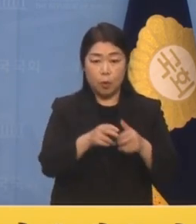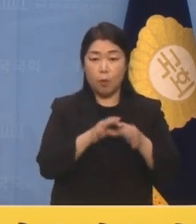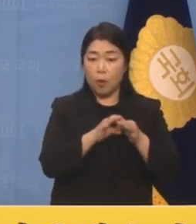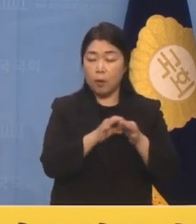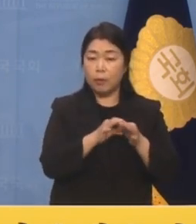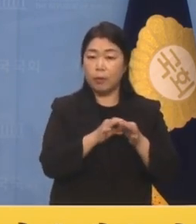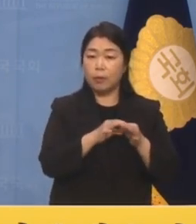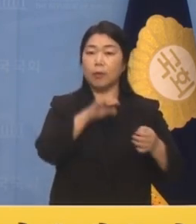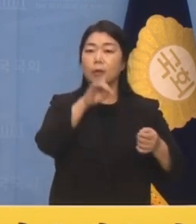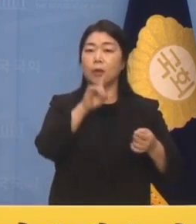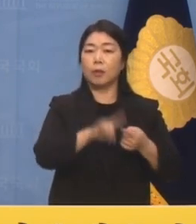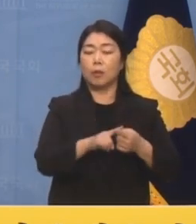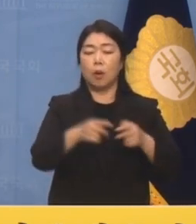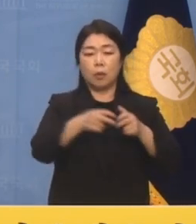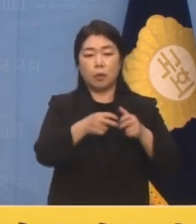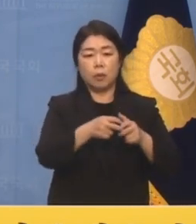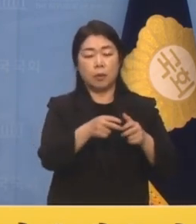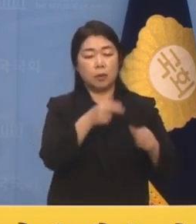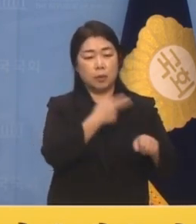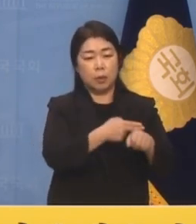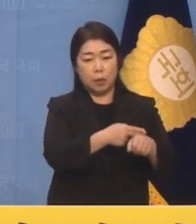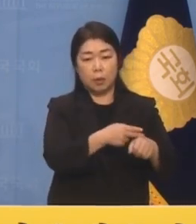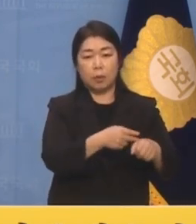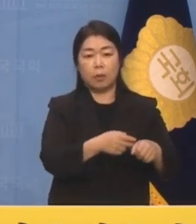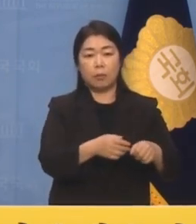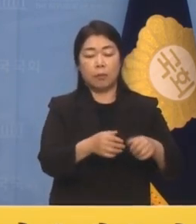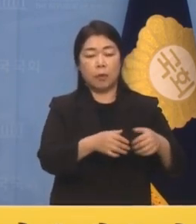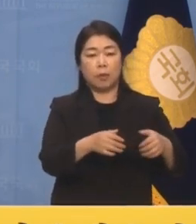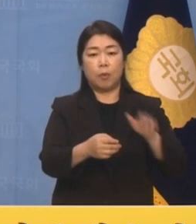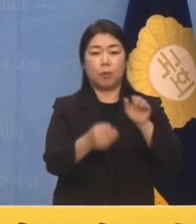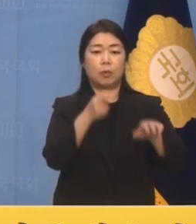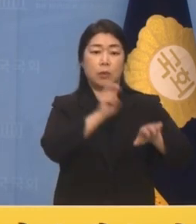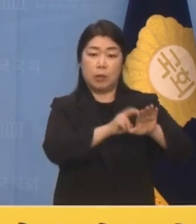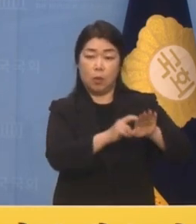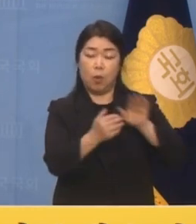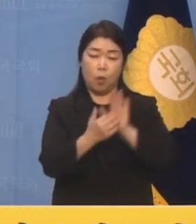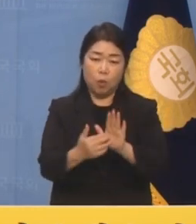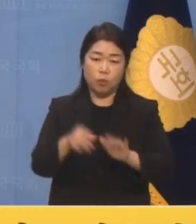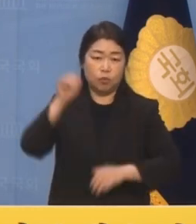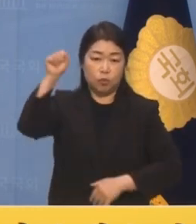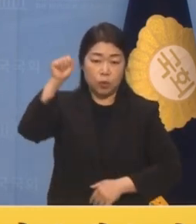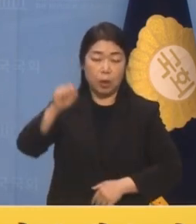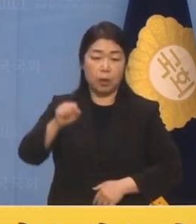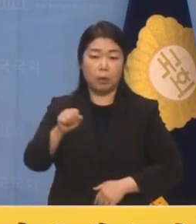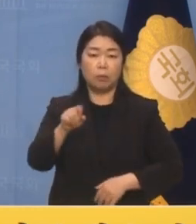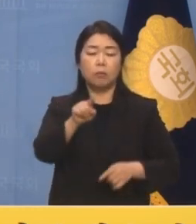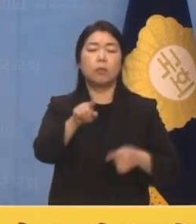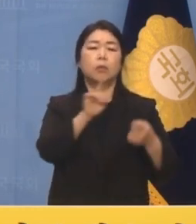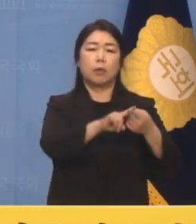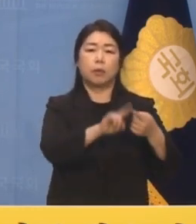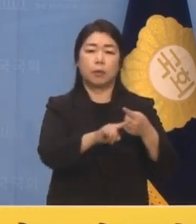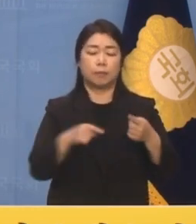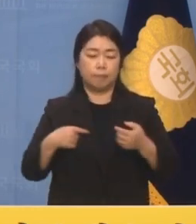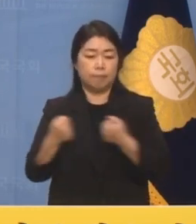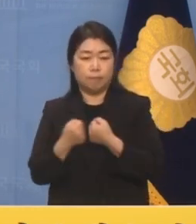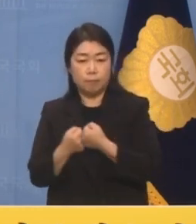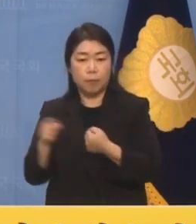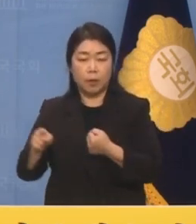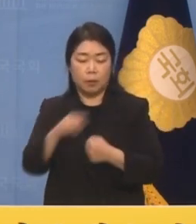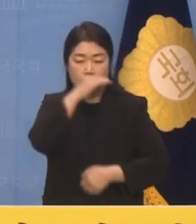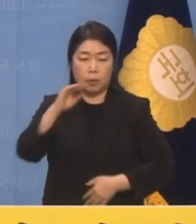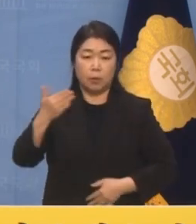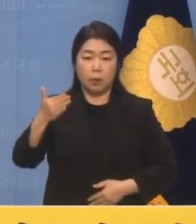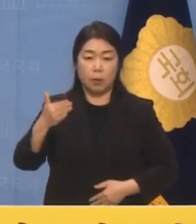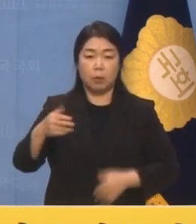의료계 대란 의사들의 의료 집단 거부 투쟁 싸움에 맞서서 제대로